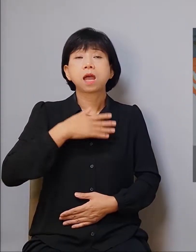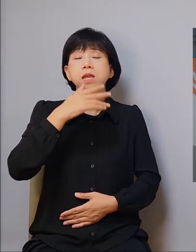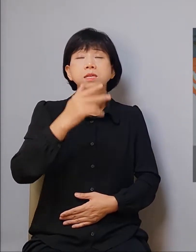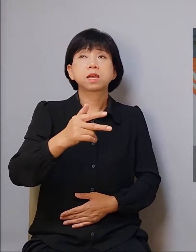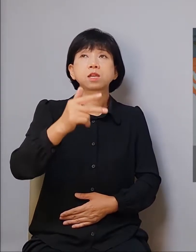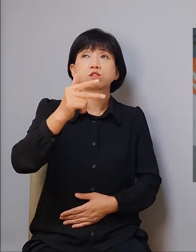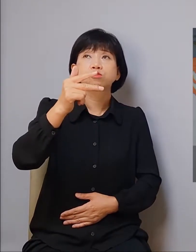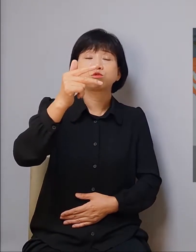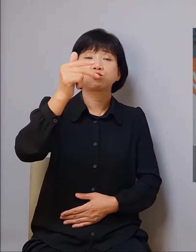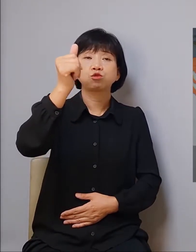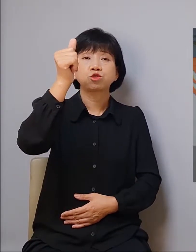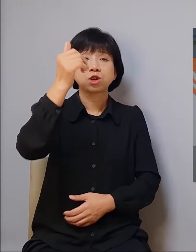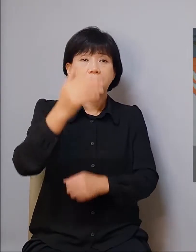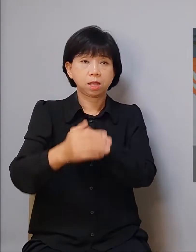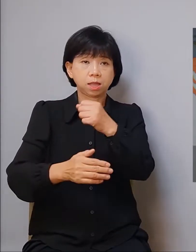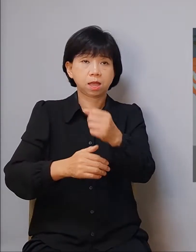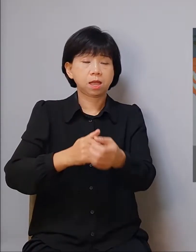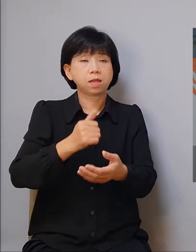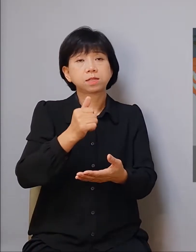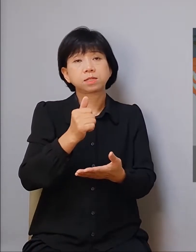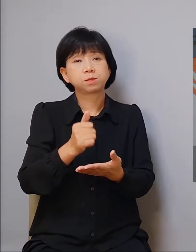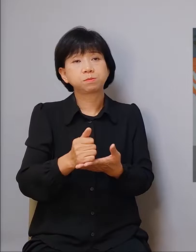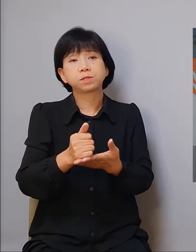신실하신 나의 주